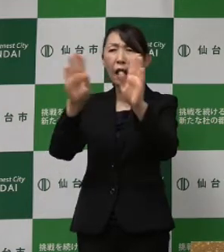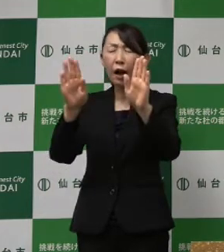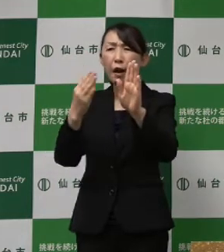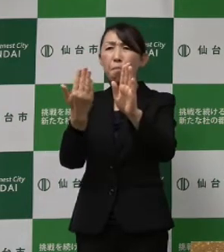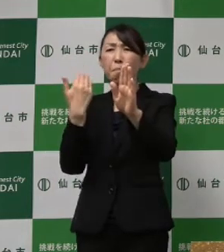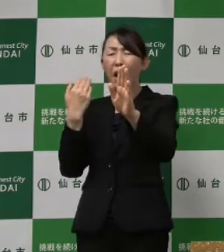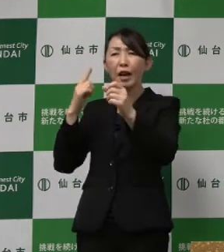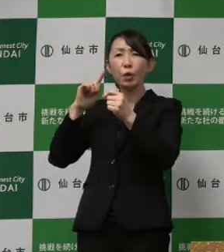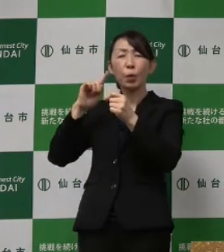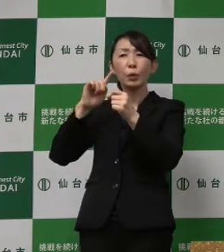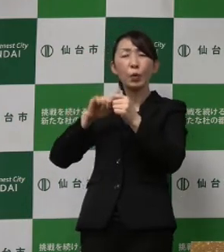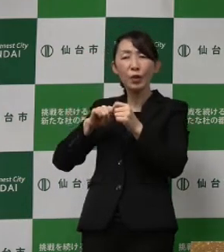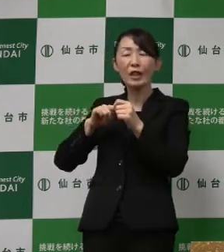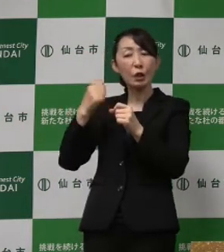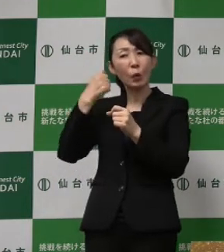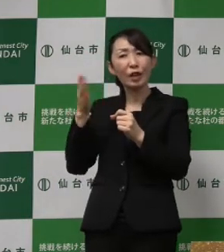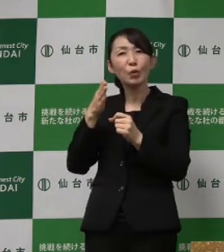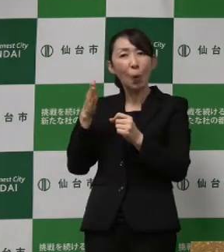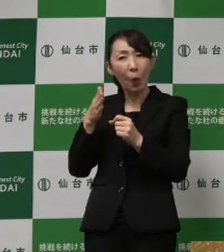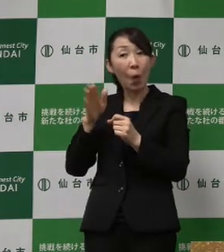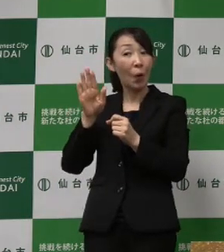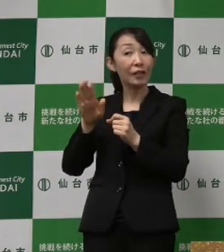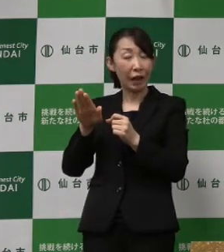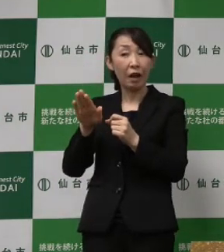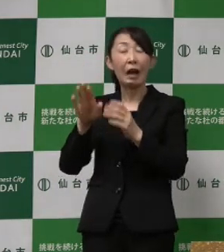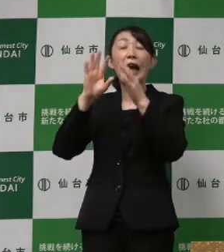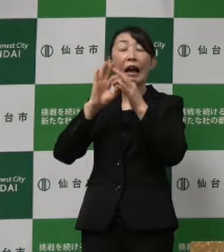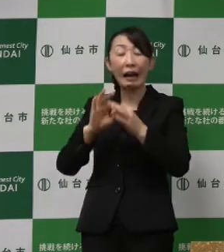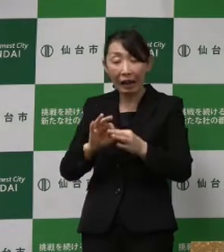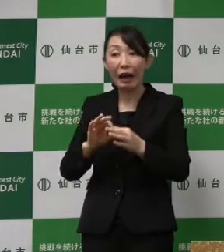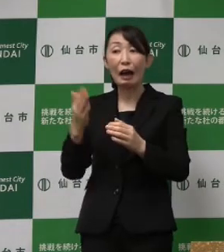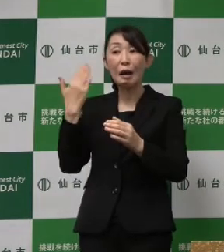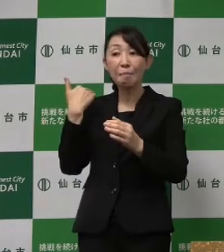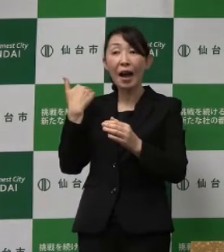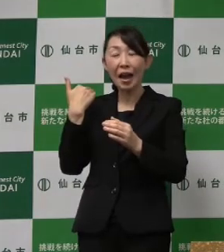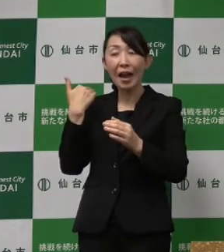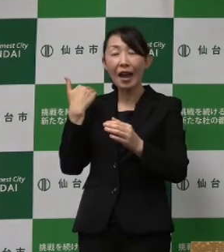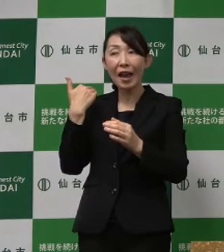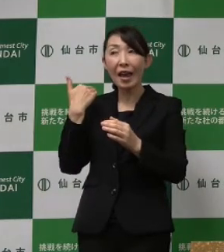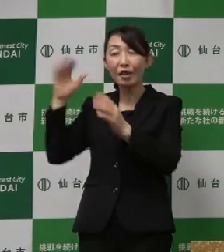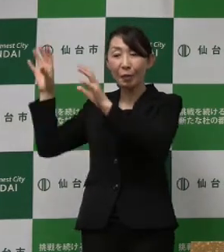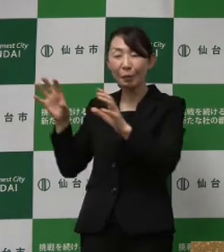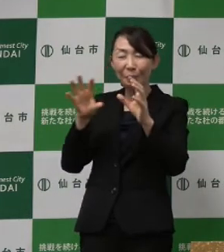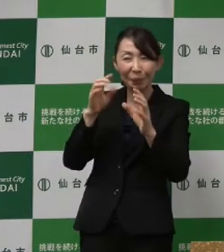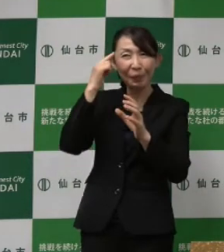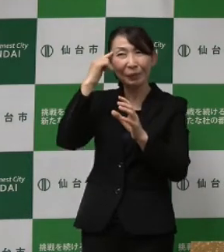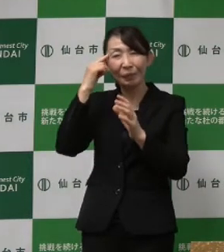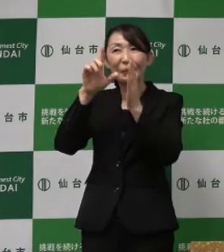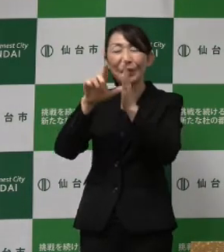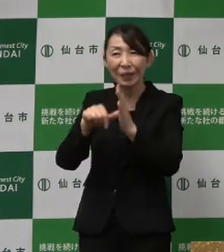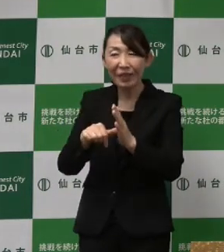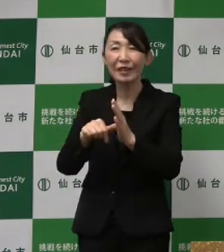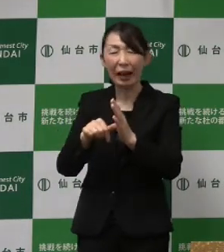に決まったということで、本市といたしましては、前回の例から考えますと来年の夏頃開催